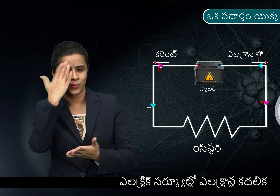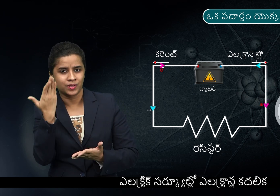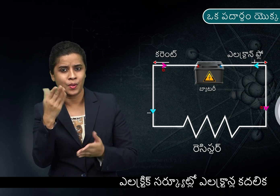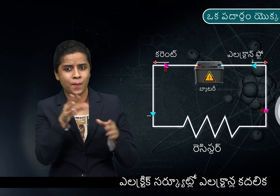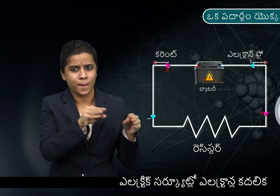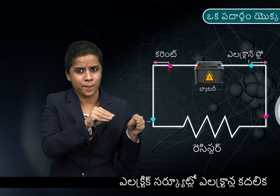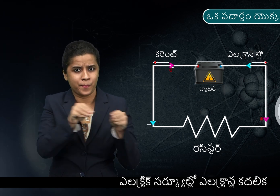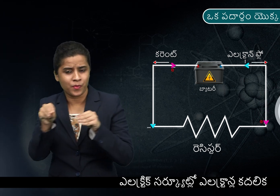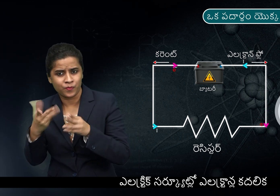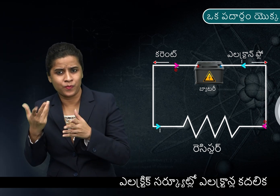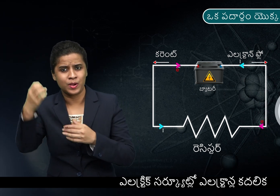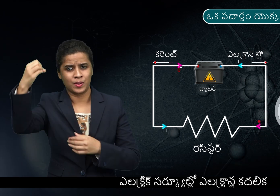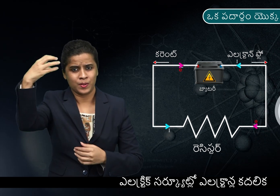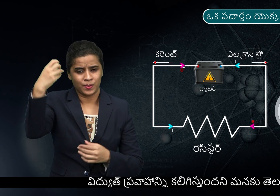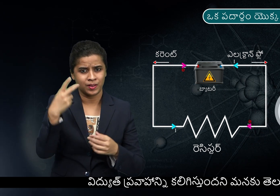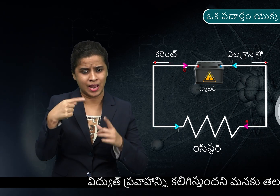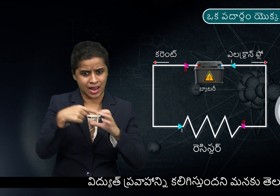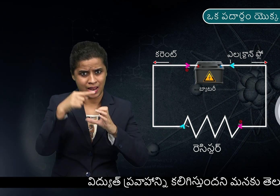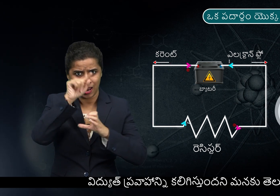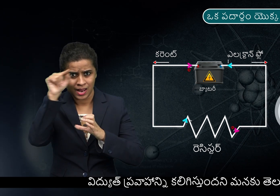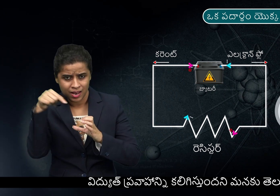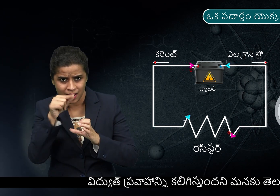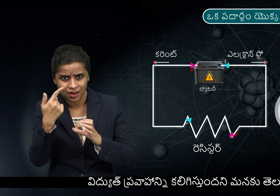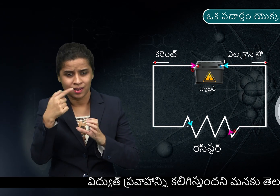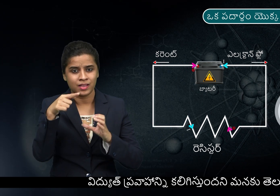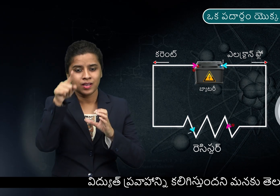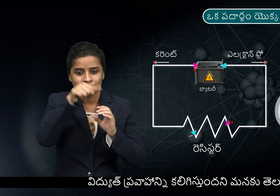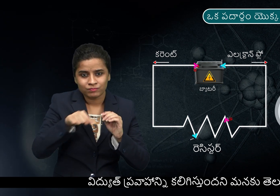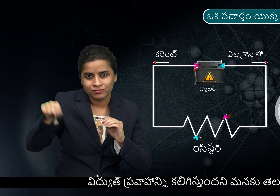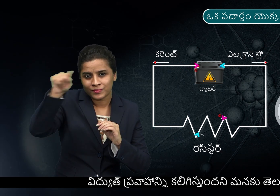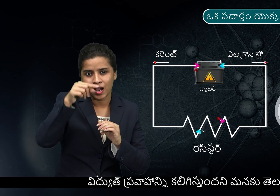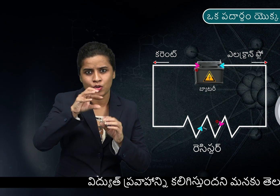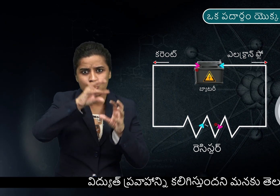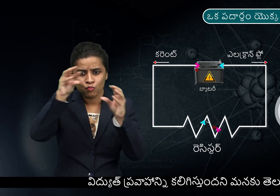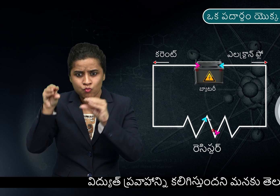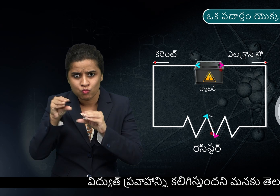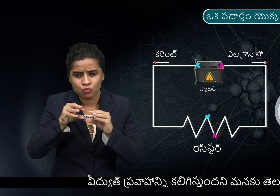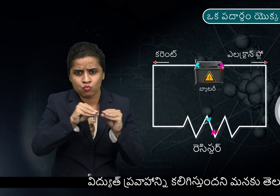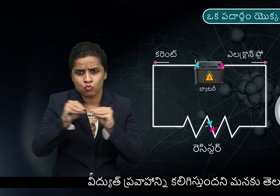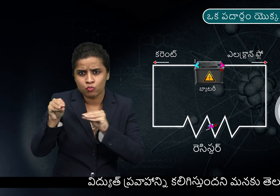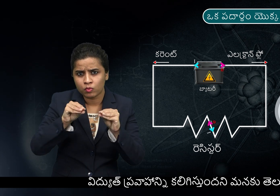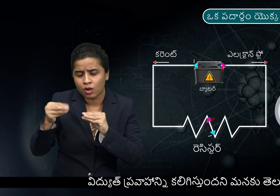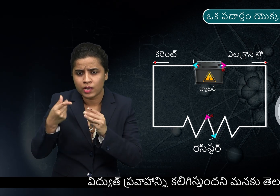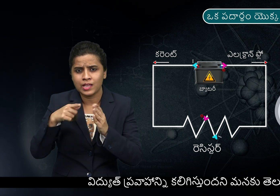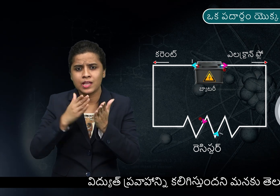ఎలక్ట్రిక్ సర్క్యూట్లో ఎలక్ట్రాన్ల కదలిక విద్యుత్ ప్రవాహాన్ని కలిగిస్తుందని మనకు తెలుసు.